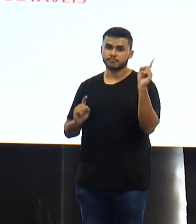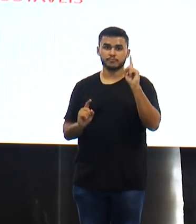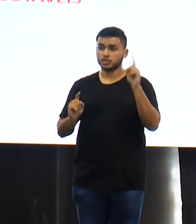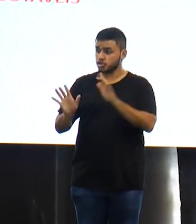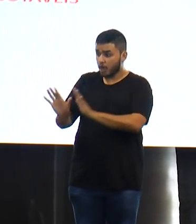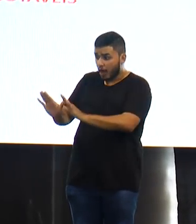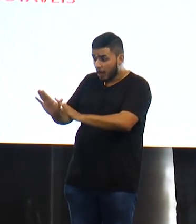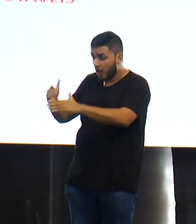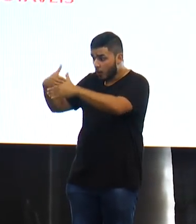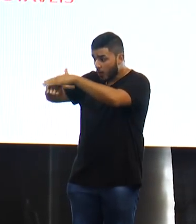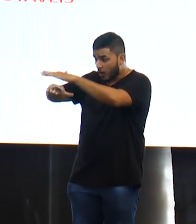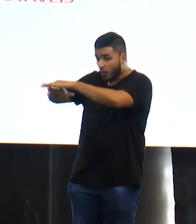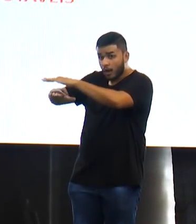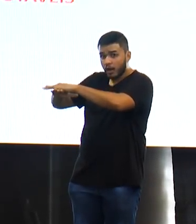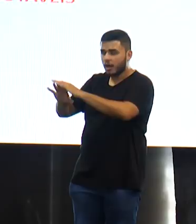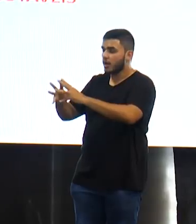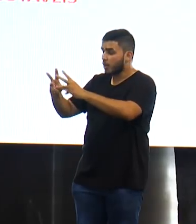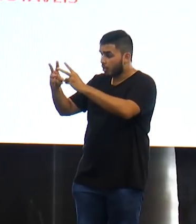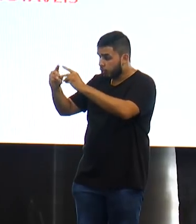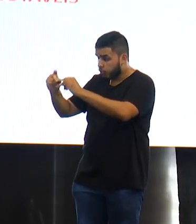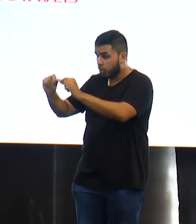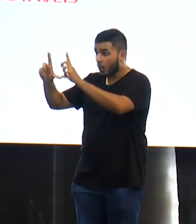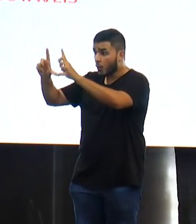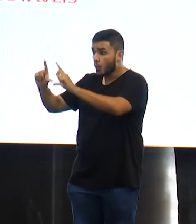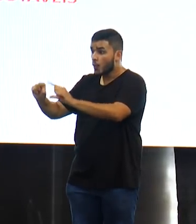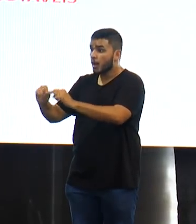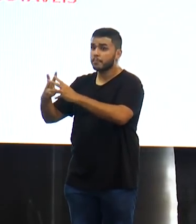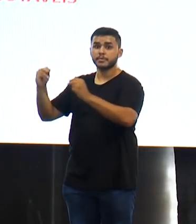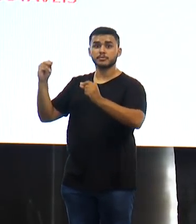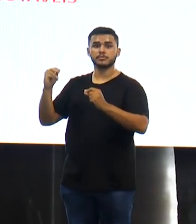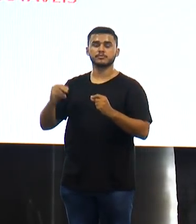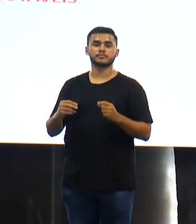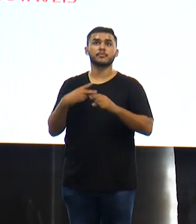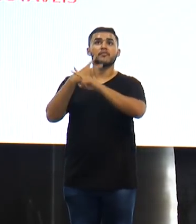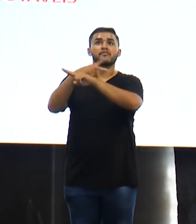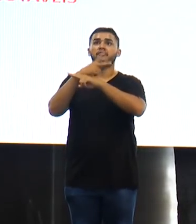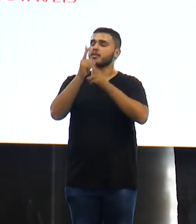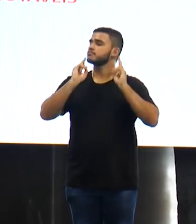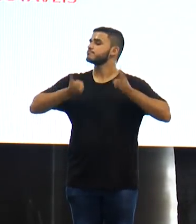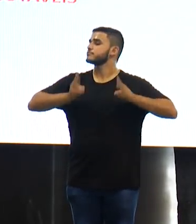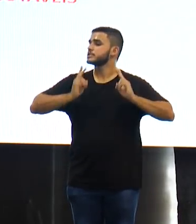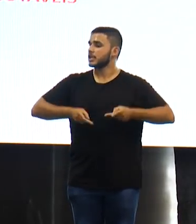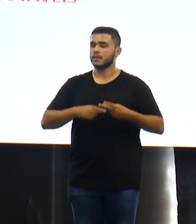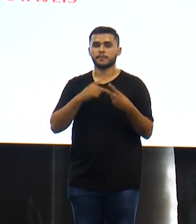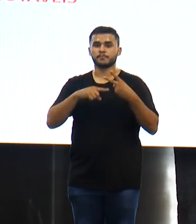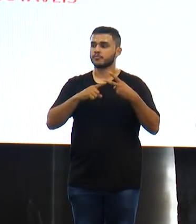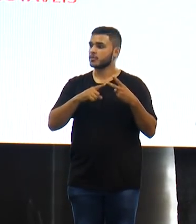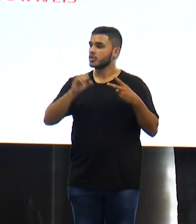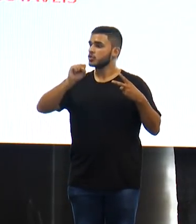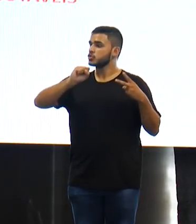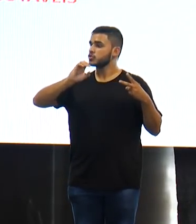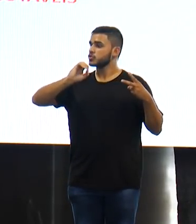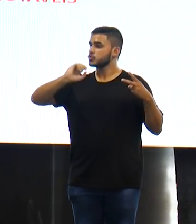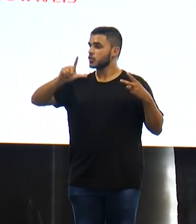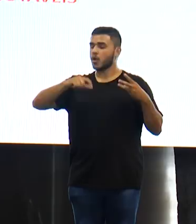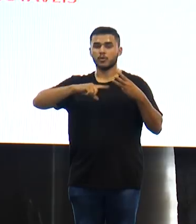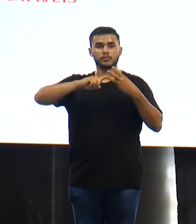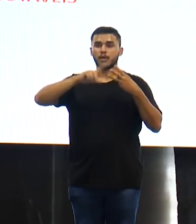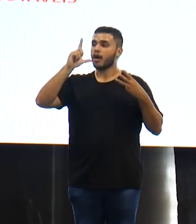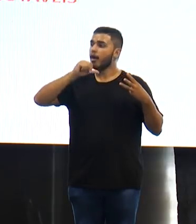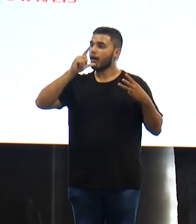Sim. Então, o que é renovável? Vento, sol, a água, através do ciclo